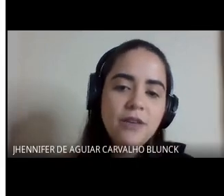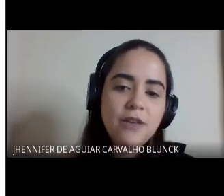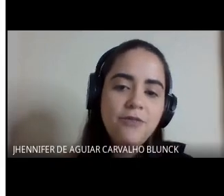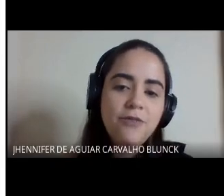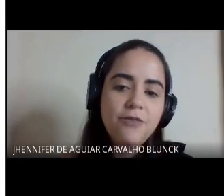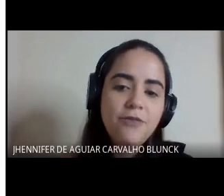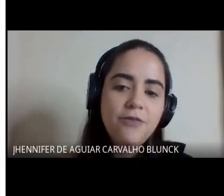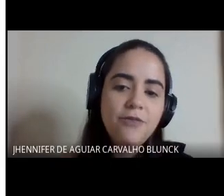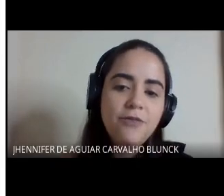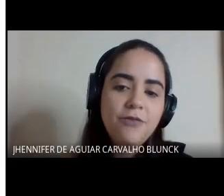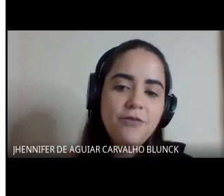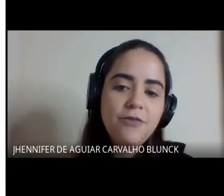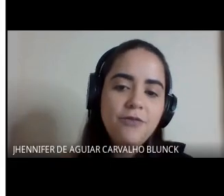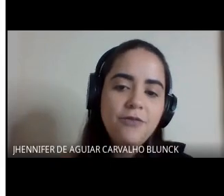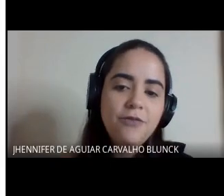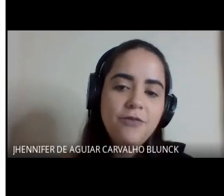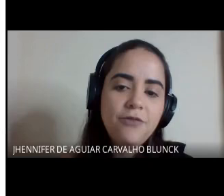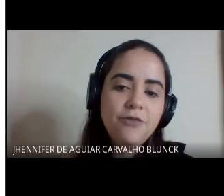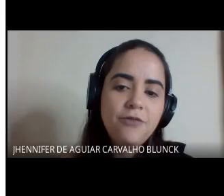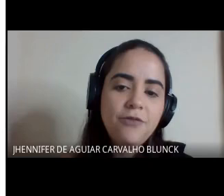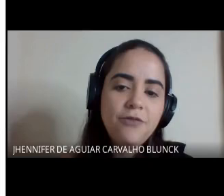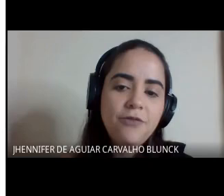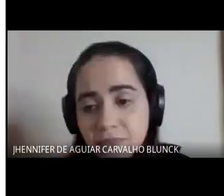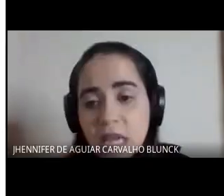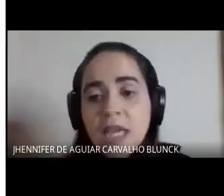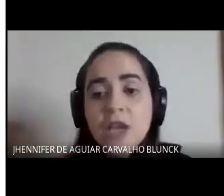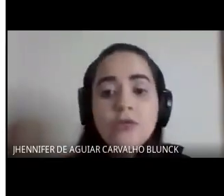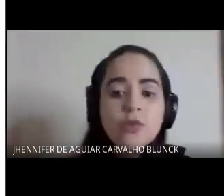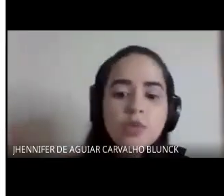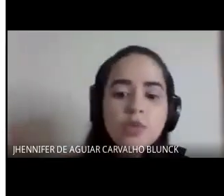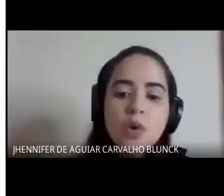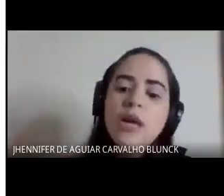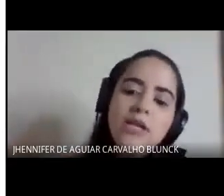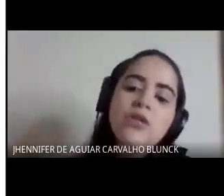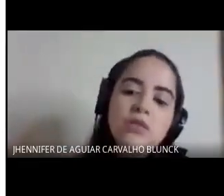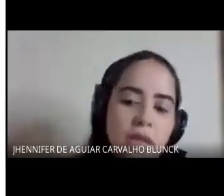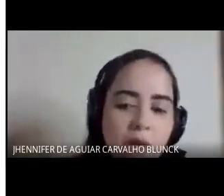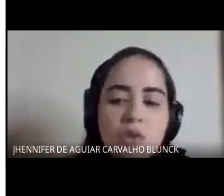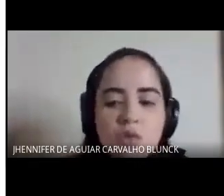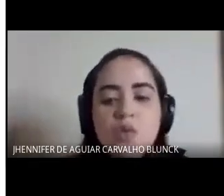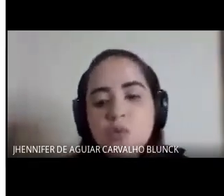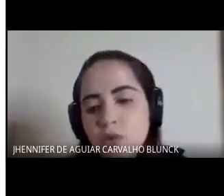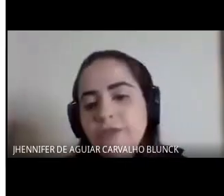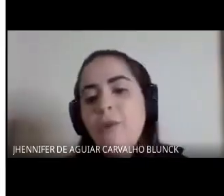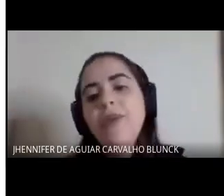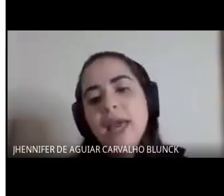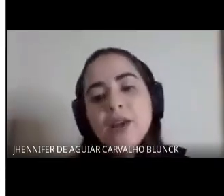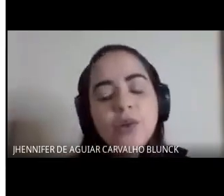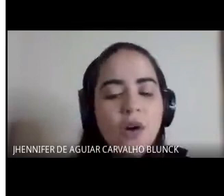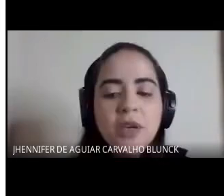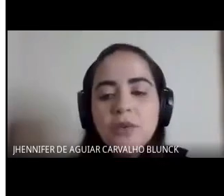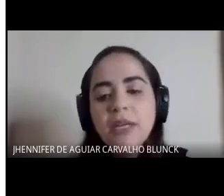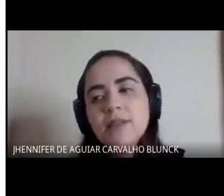para o Brasil a convite de Dom Pedro II. Ele era surdo e fundou o Colégio Nacional de Surdos Mudos, que